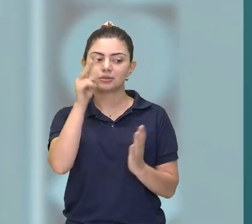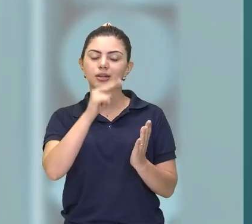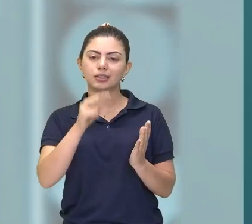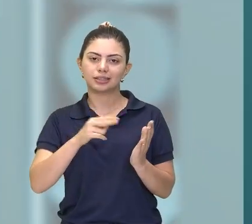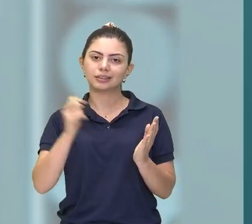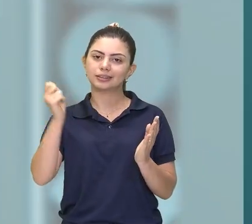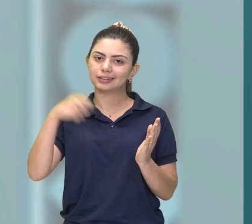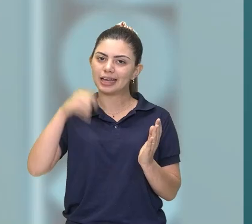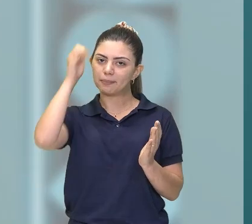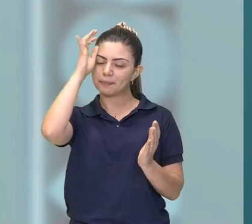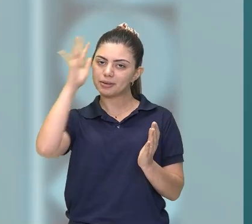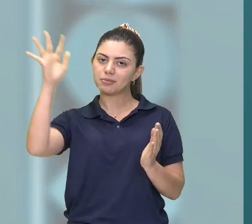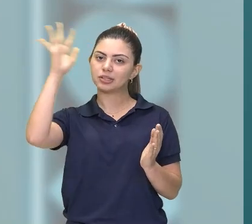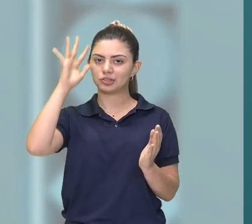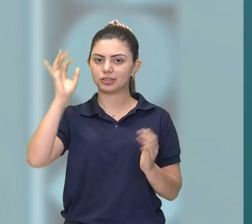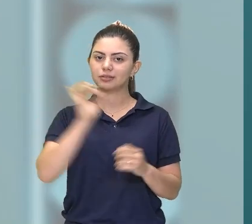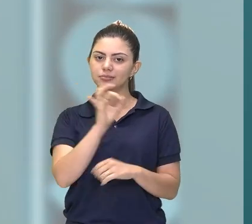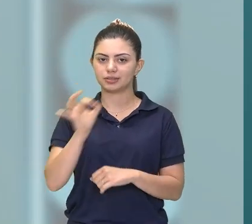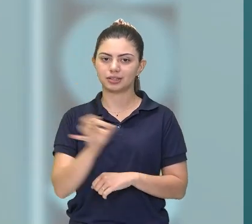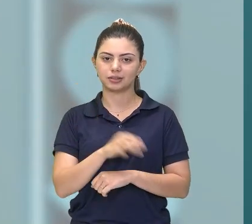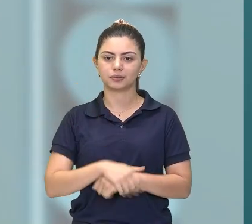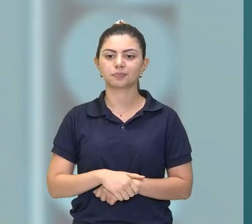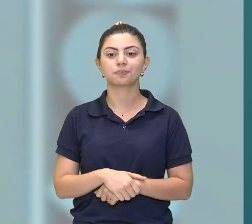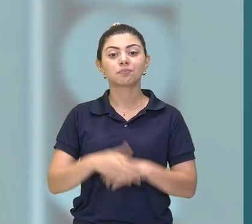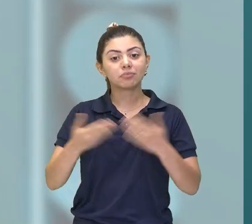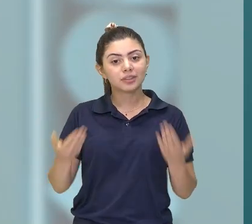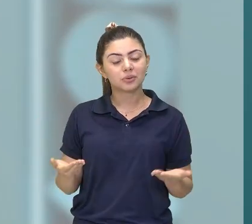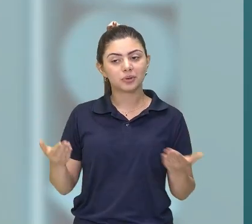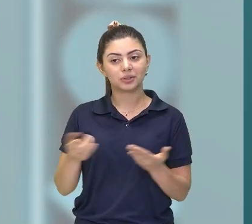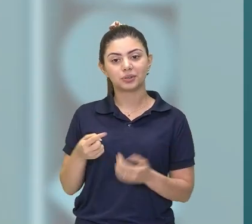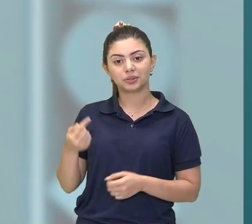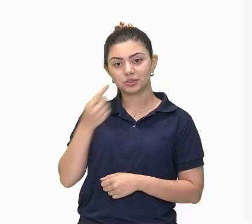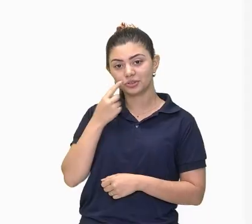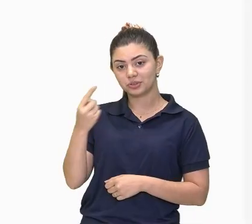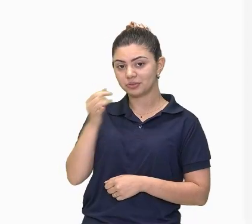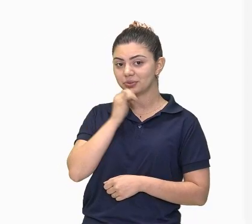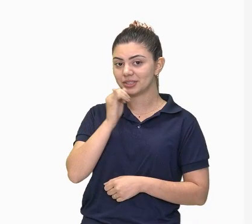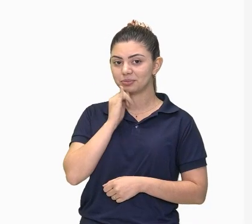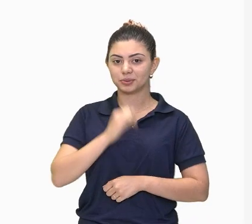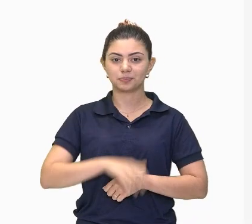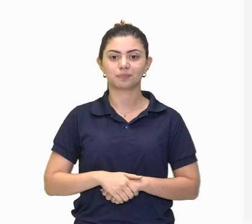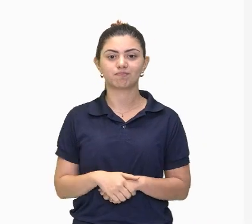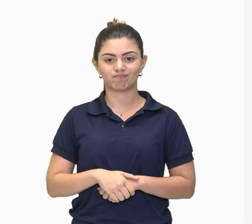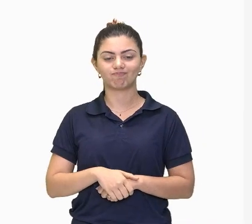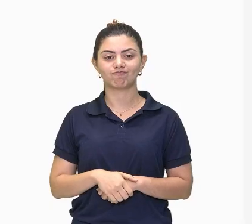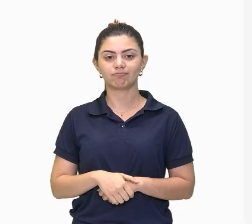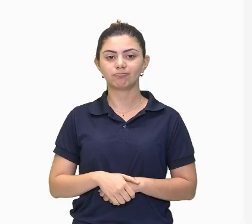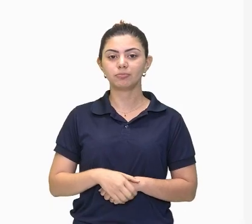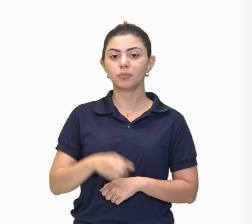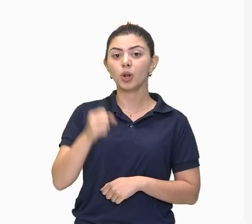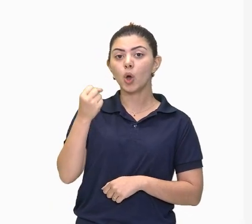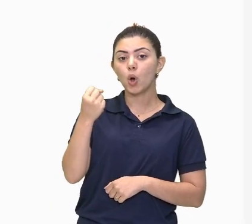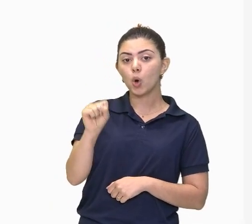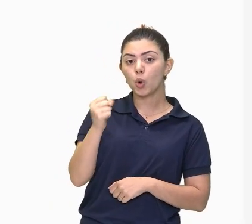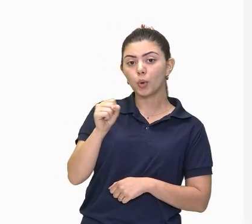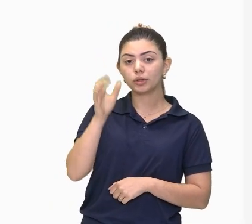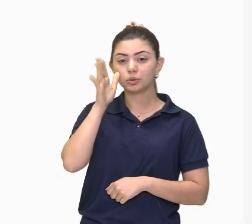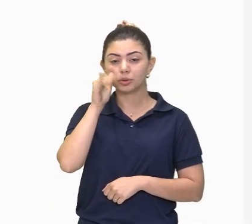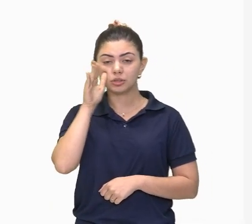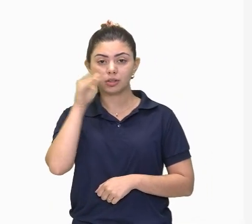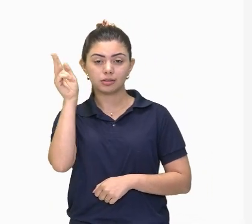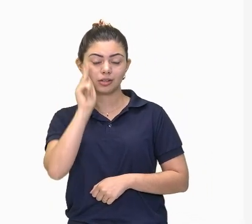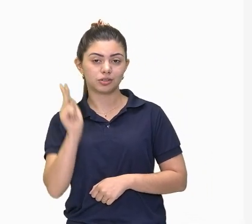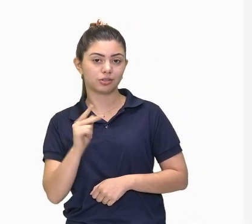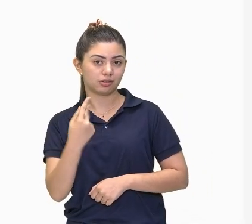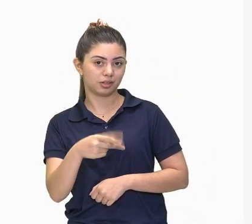fica melhor entendido, ok? Quero que vocês acompanhem comigo o exemplo. 8 curiosidades sobre a história